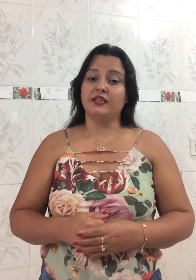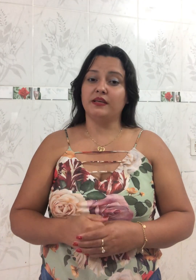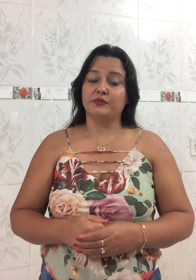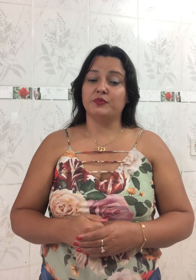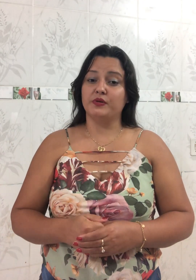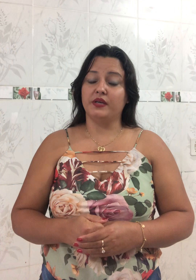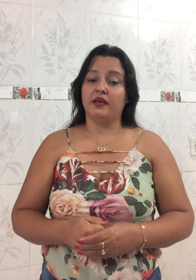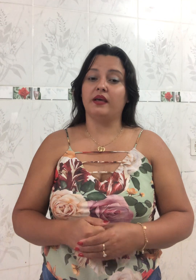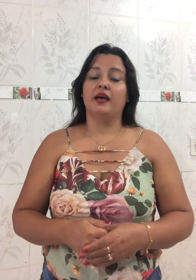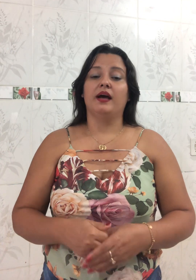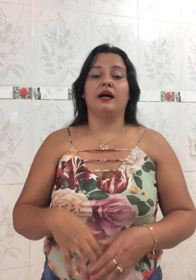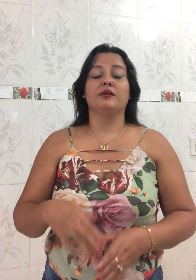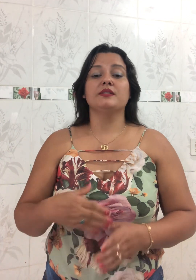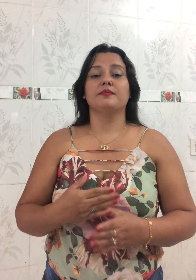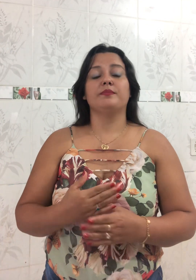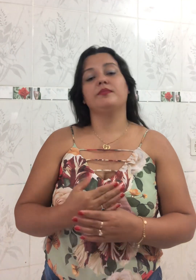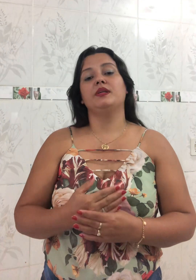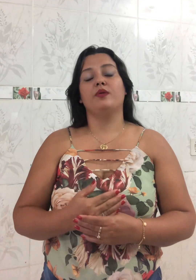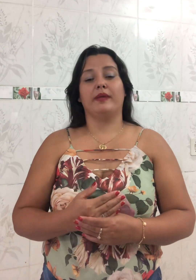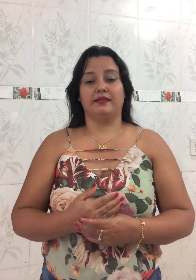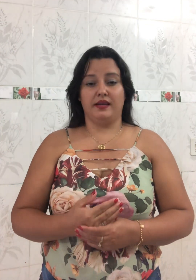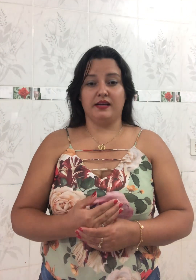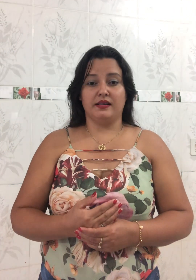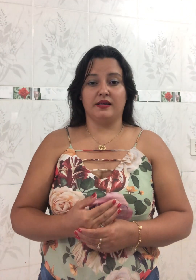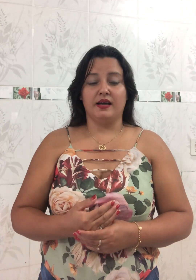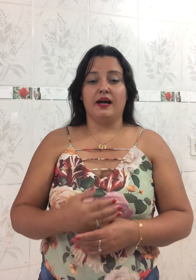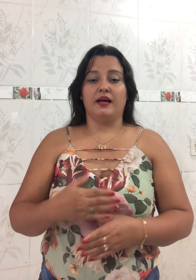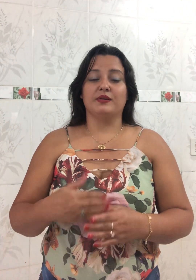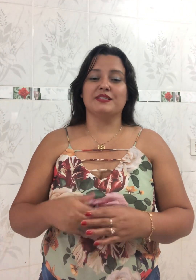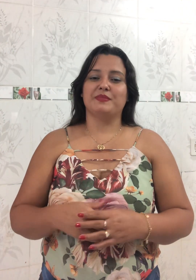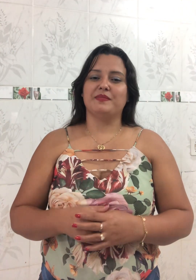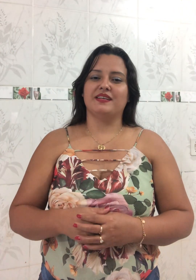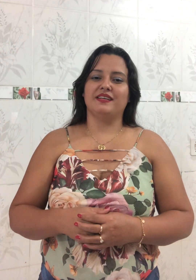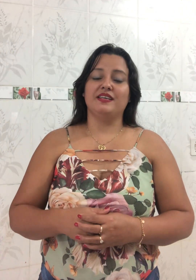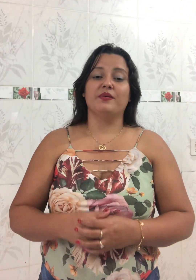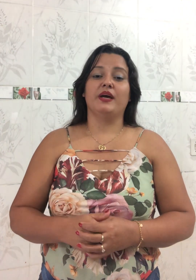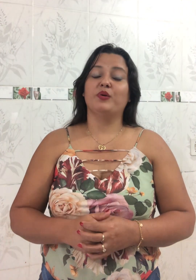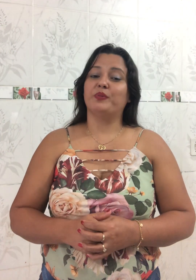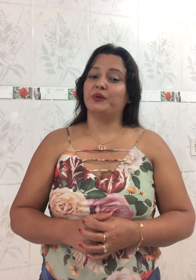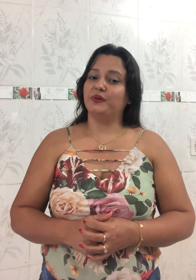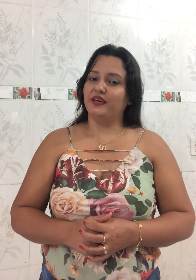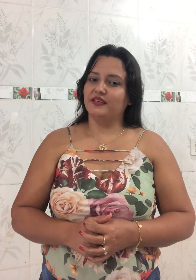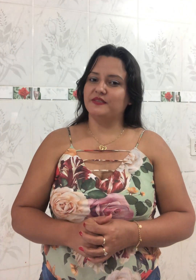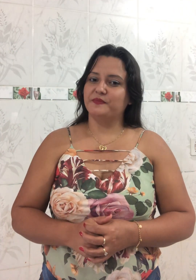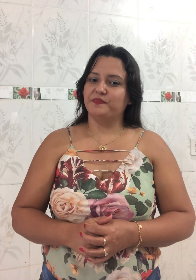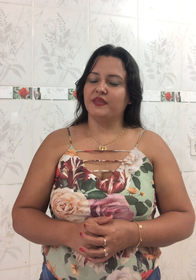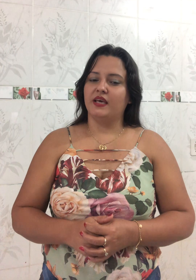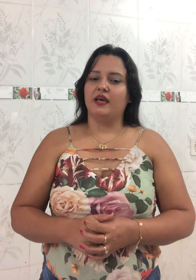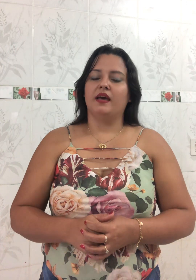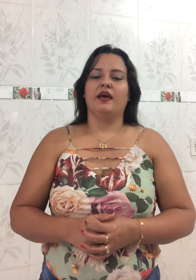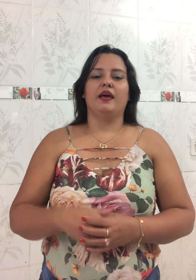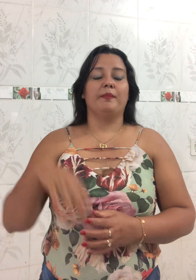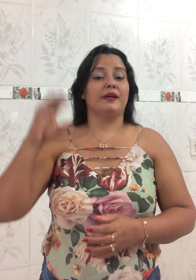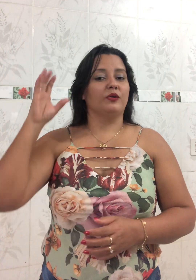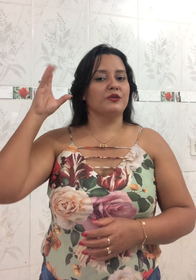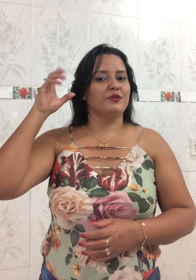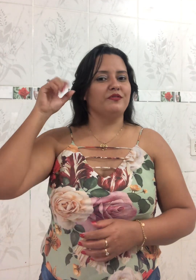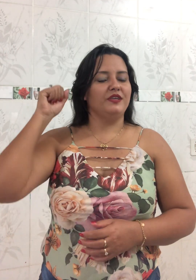adquirimos, porque a nossa língua materna, a nossa primeira língua é o português. Para nós ouvintes